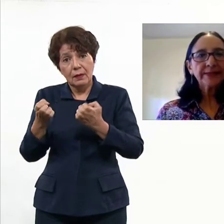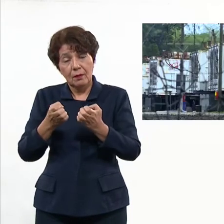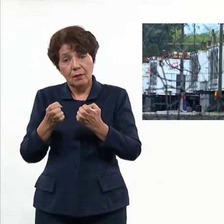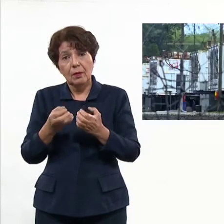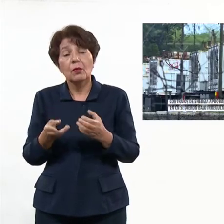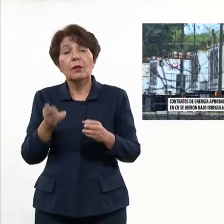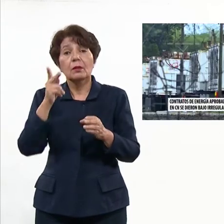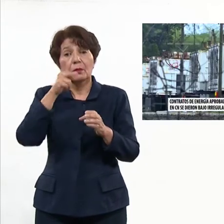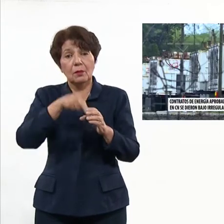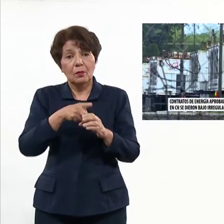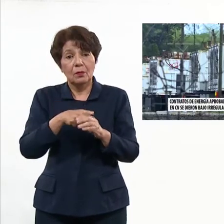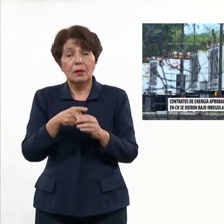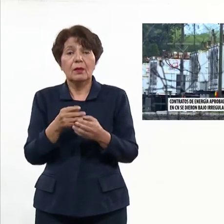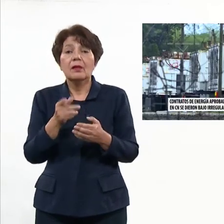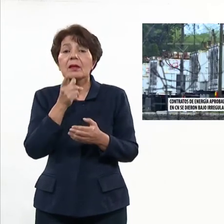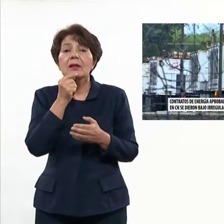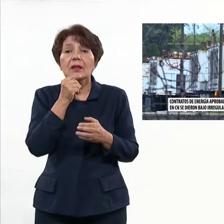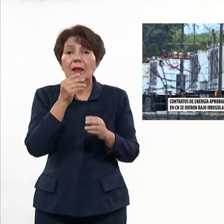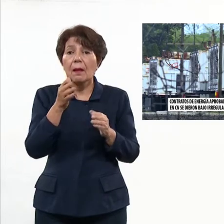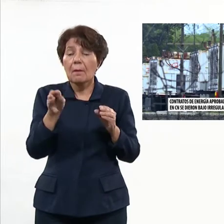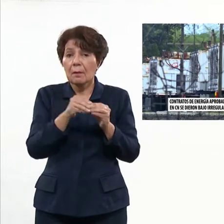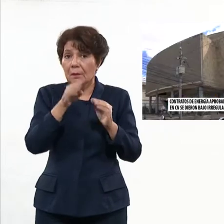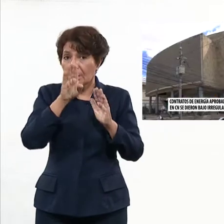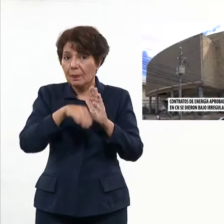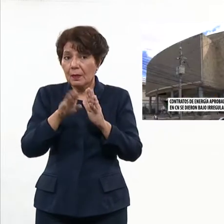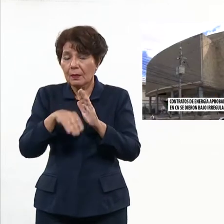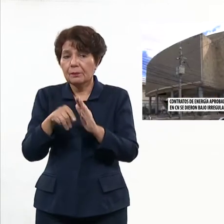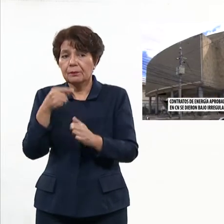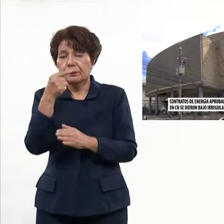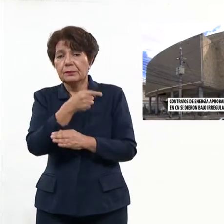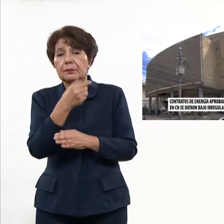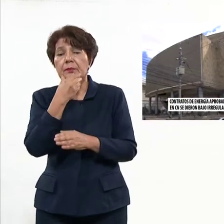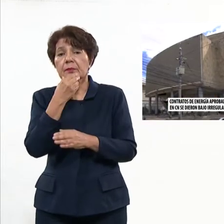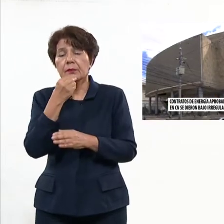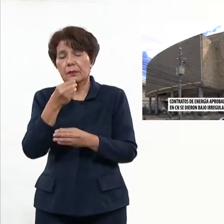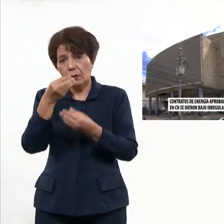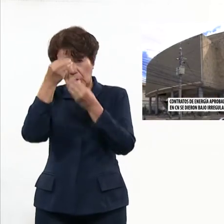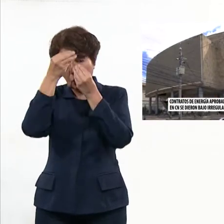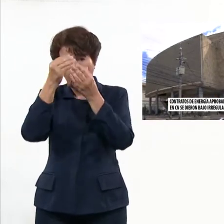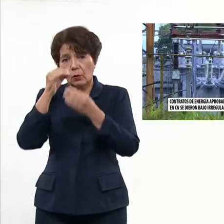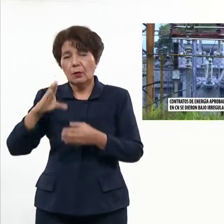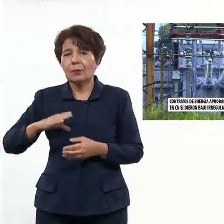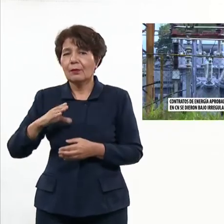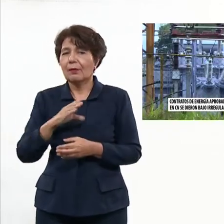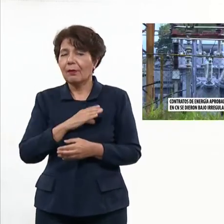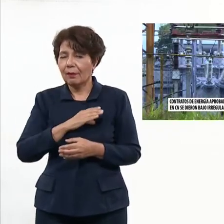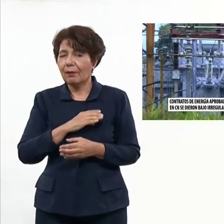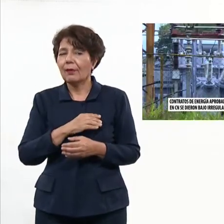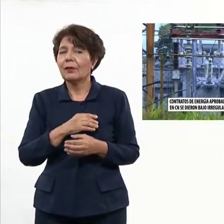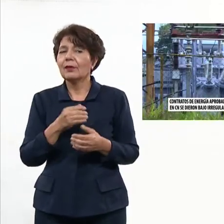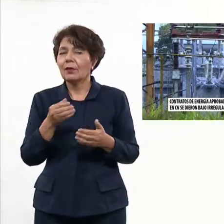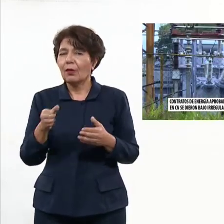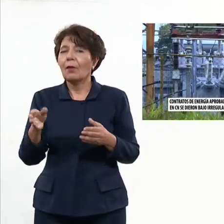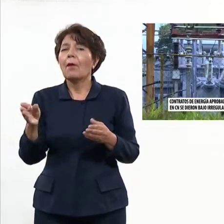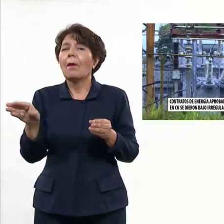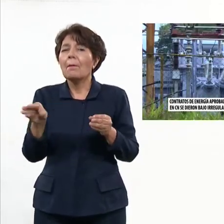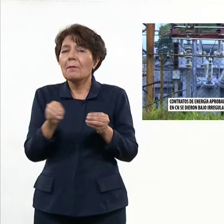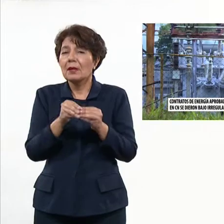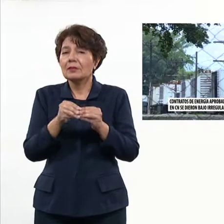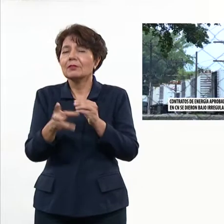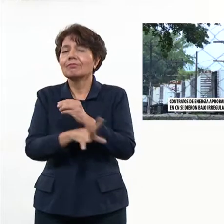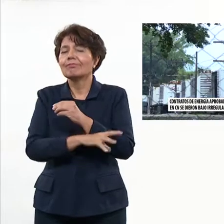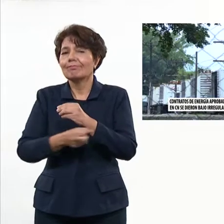empresa por su parte el economista ismael cepeda asegura que el congreso nacional es cómplice de un acto más de corrupción al